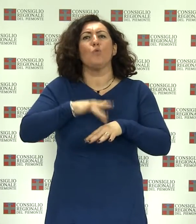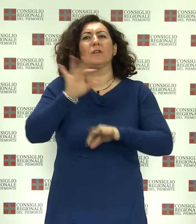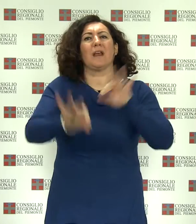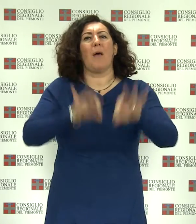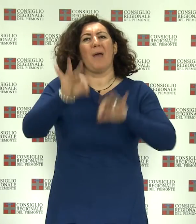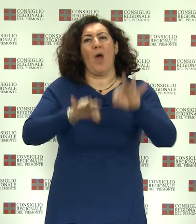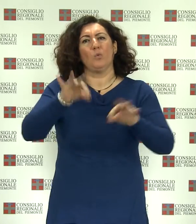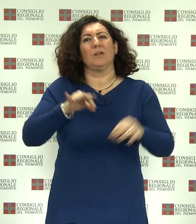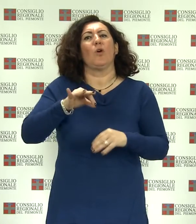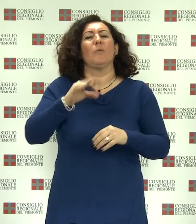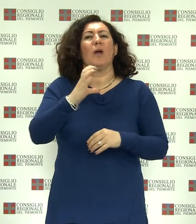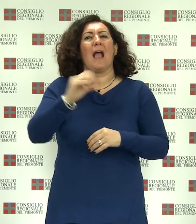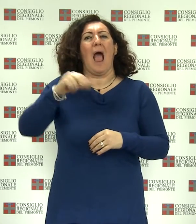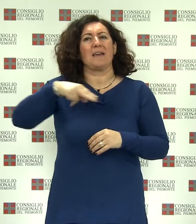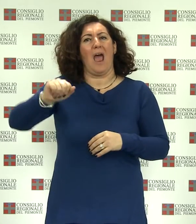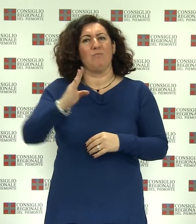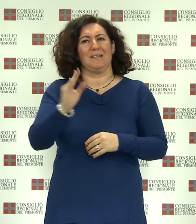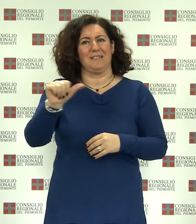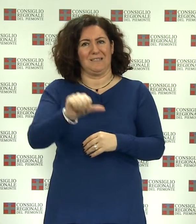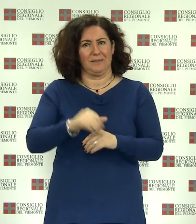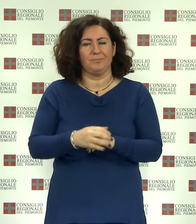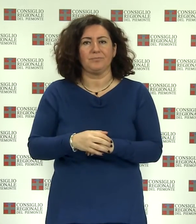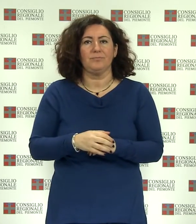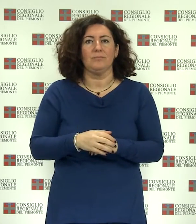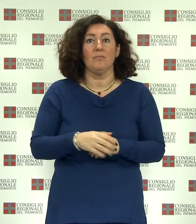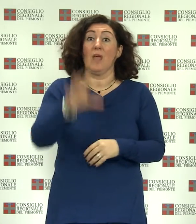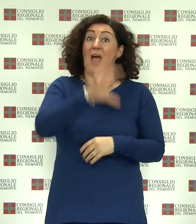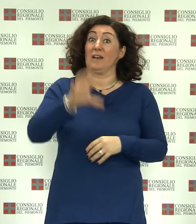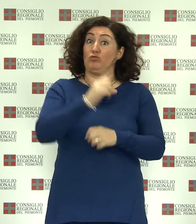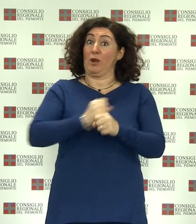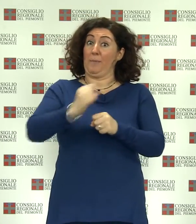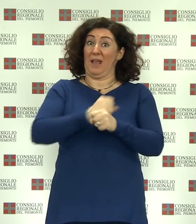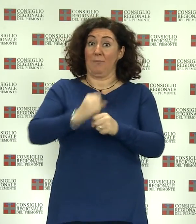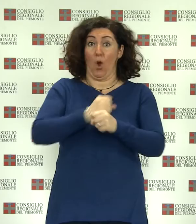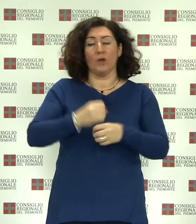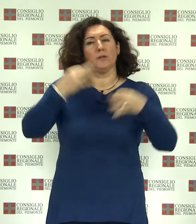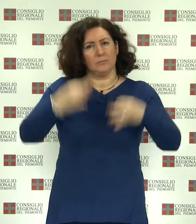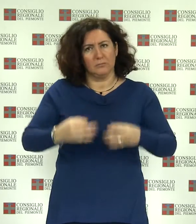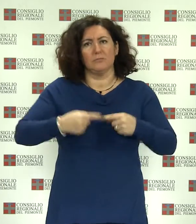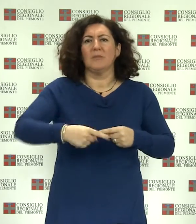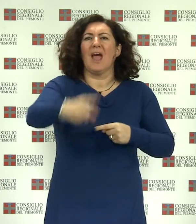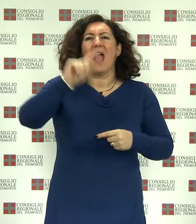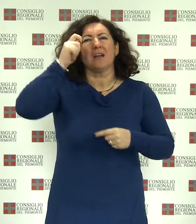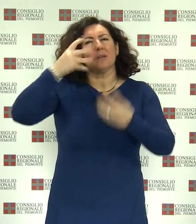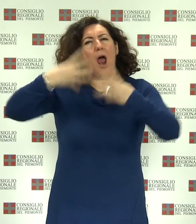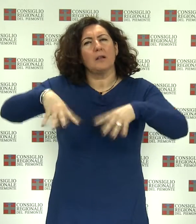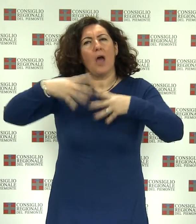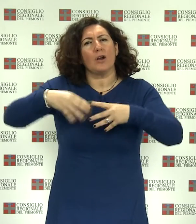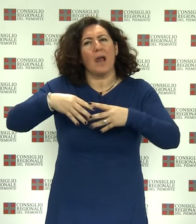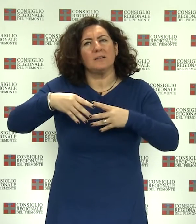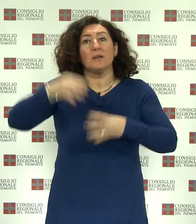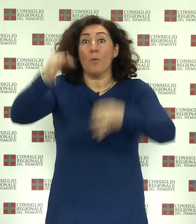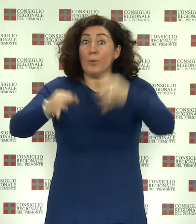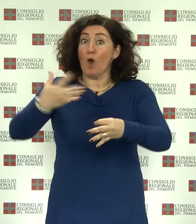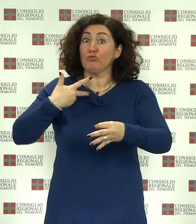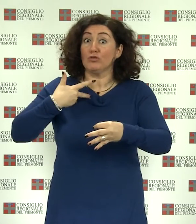La Regione Piemonte si costituirà sempre parte civile nei processi contro la criminalità organizzata. Lo ha deciso la Commissione Affari